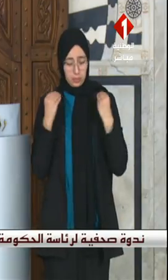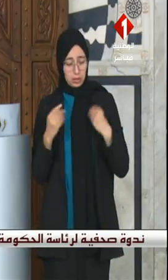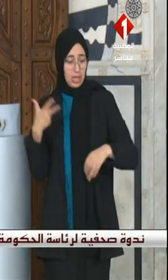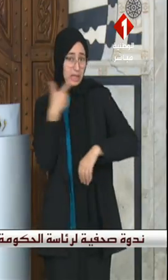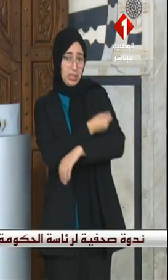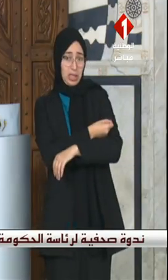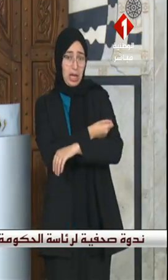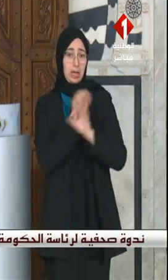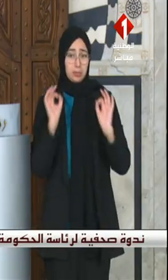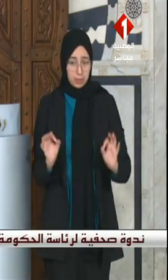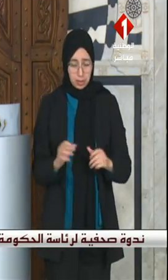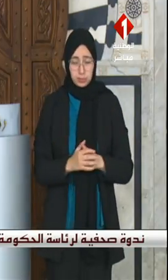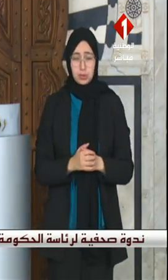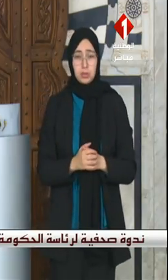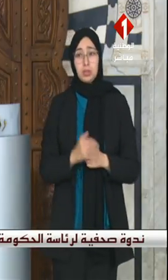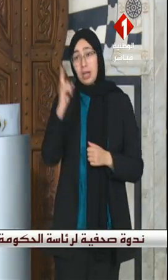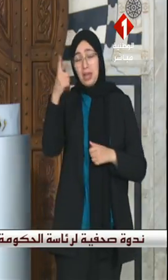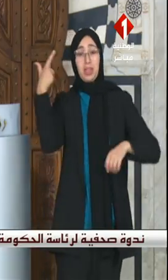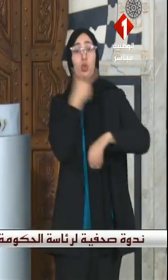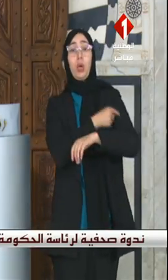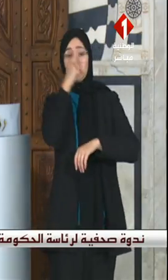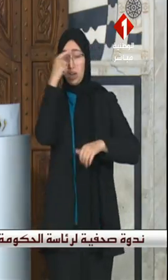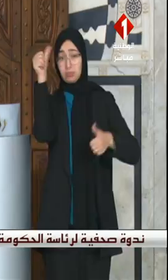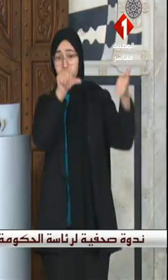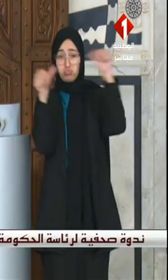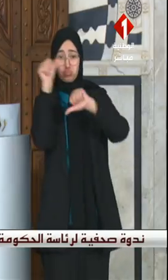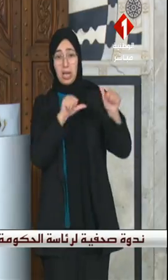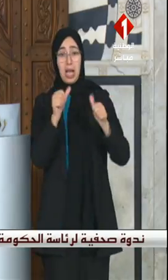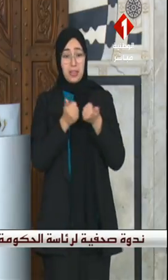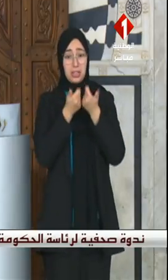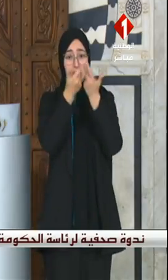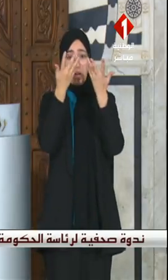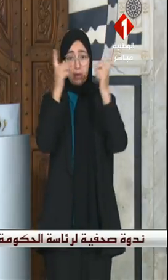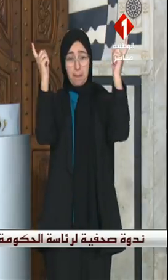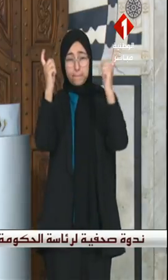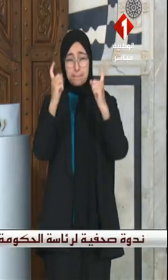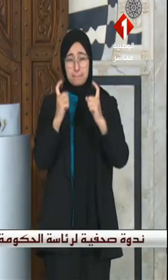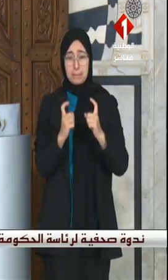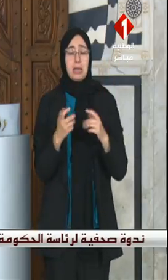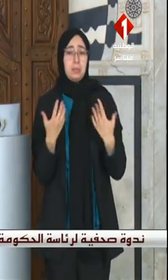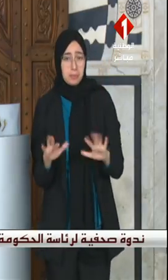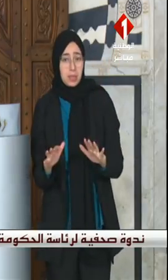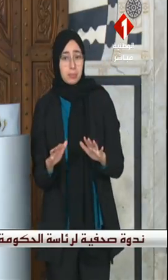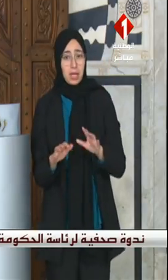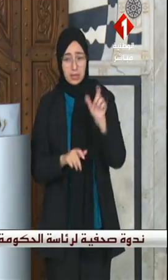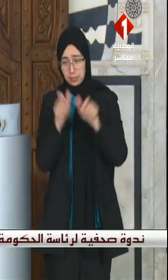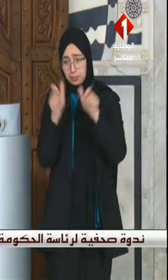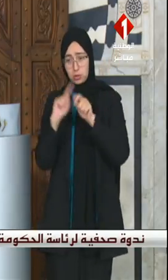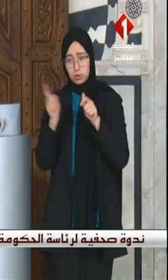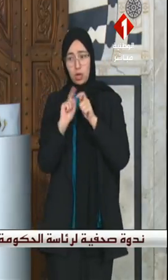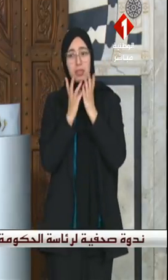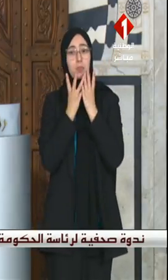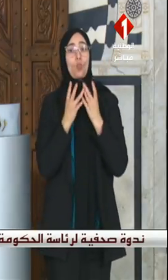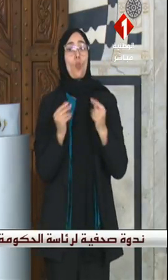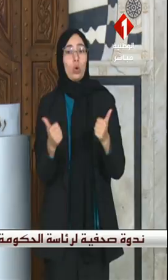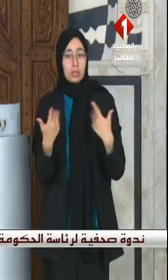باللقاح، واللي هو باش يخلي معناتها العدد متاع الحالات باش يتقلص نهائيا،